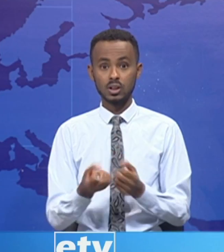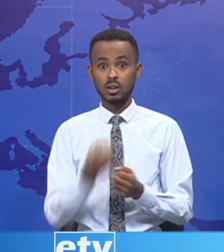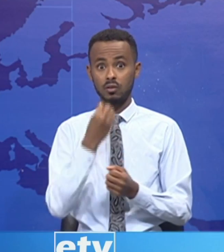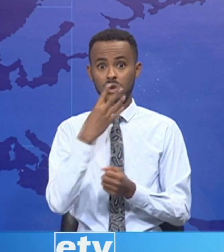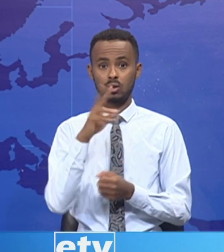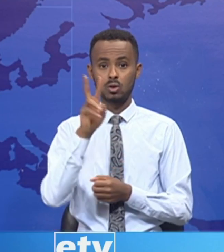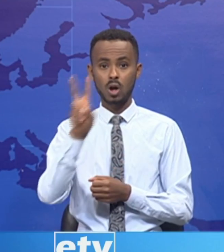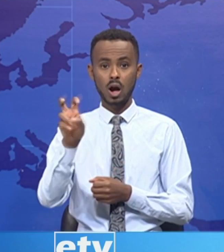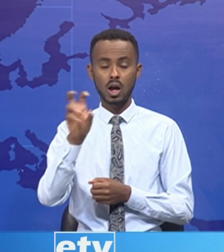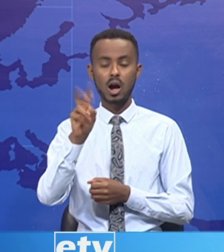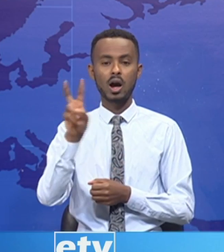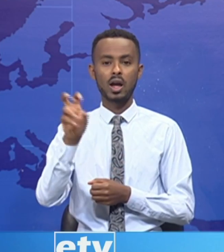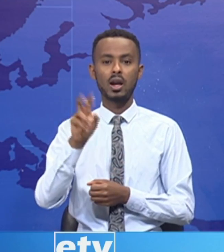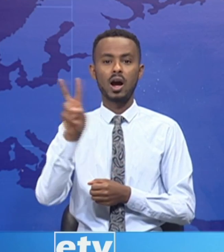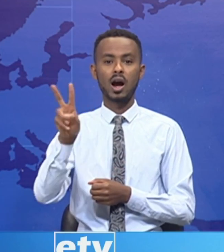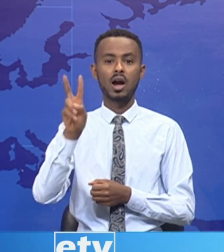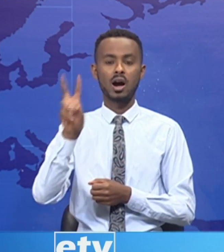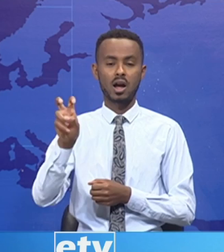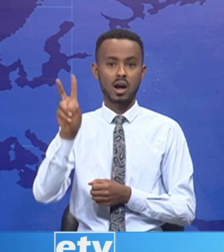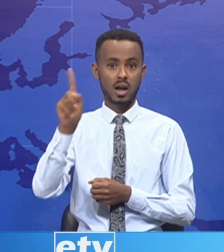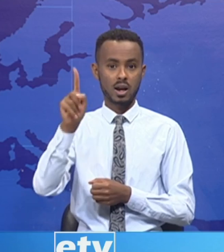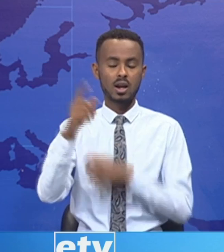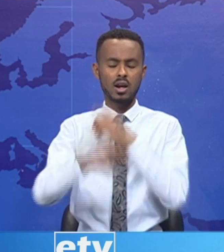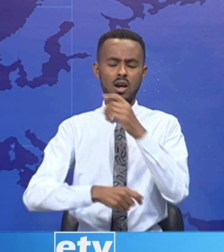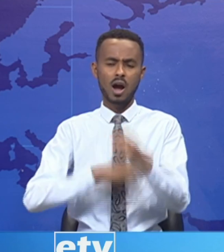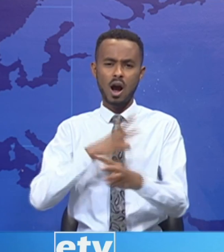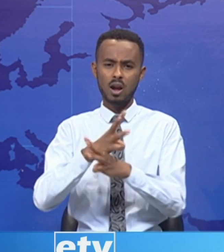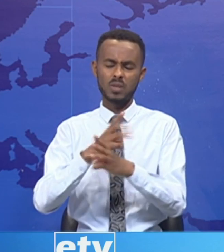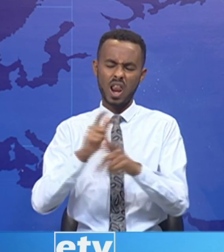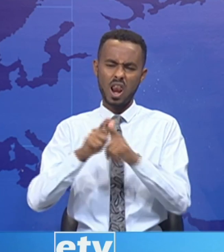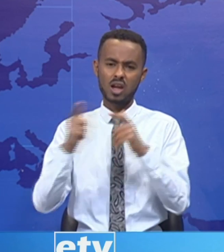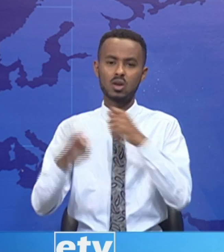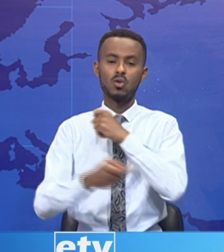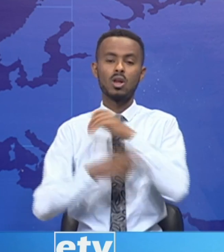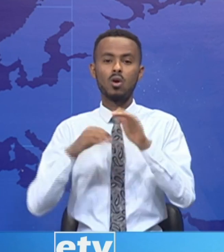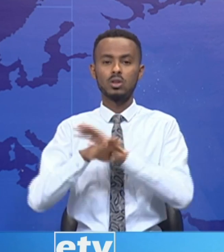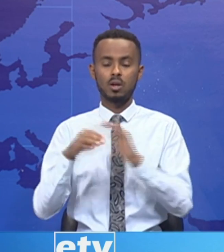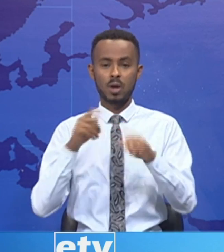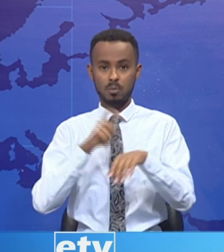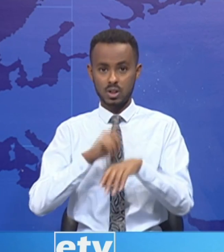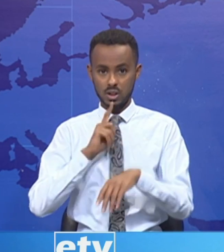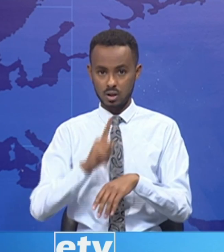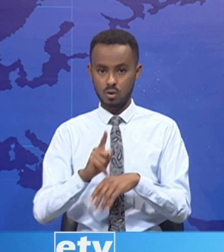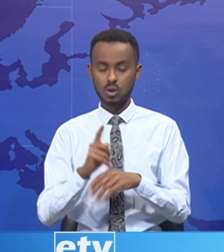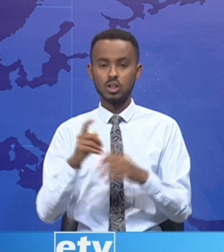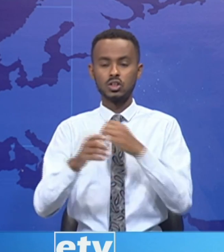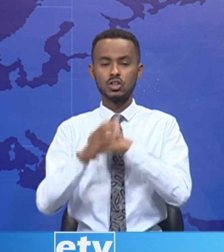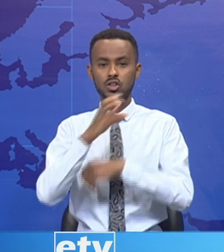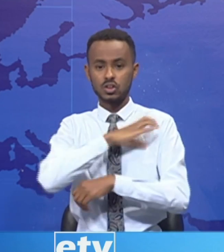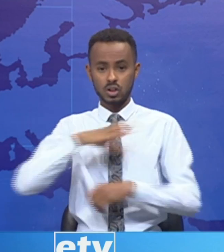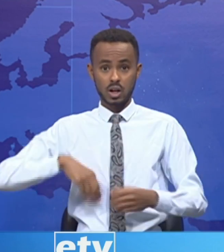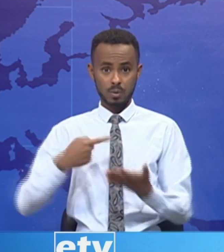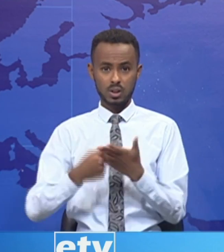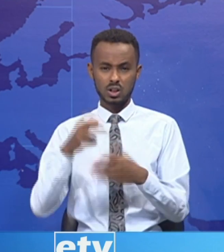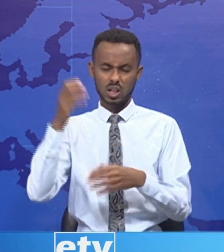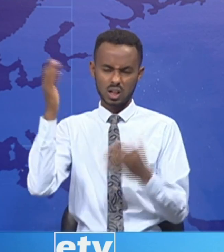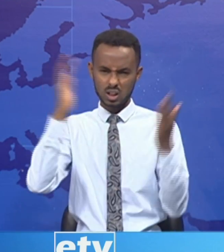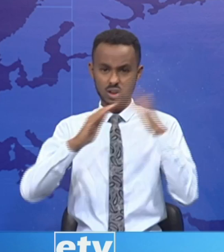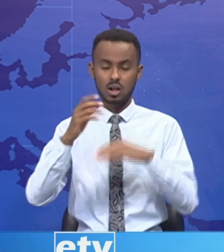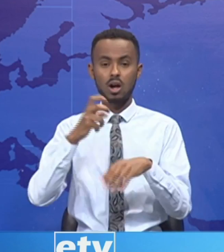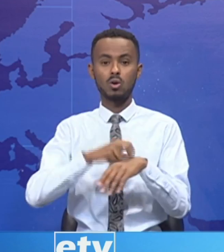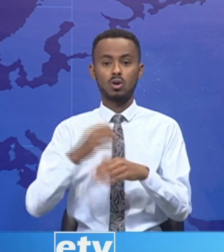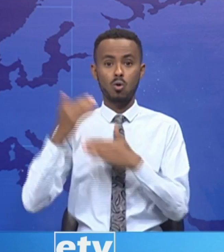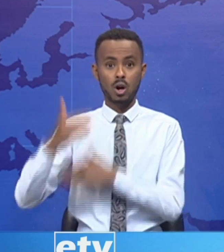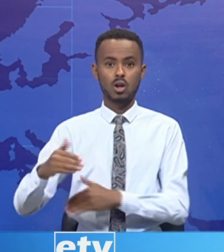የፈረንጆቹ 2020ና 2021 እንደ ዓለም ትልቅ ፈተና ውስጥ የገባንበት ጊዜ ነው። ቻይናም በዚህ አስቸጋሪ ወቅት